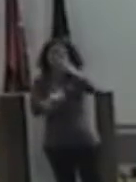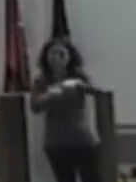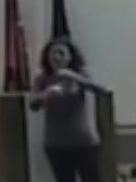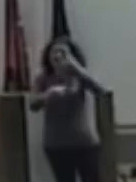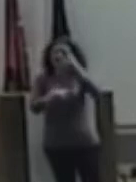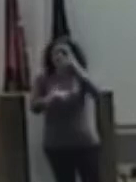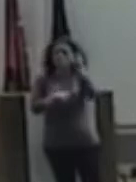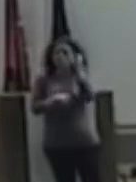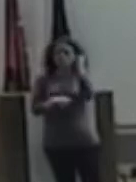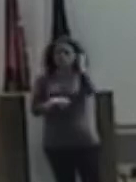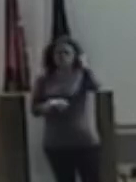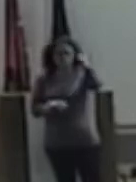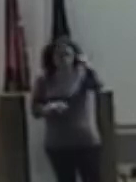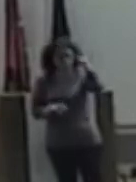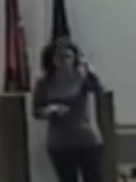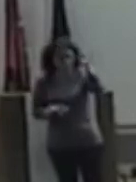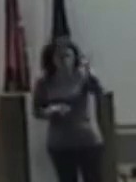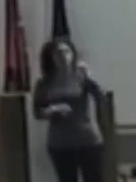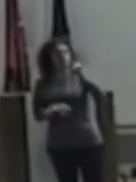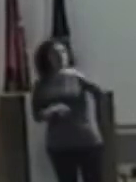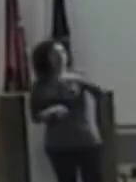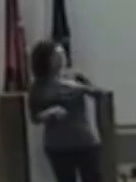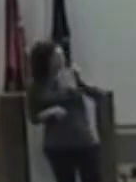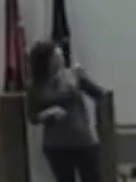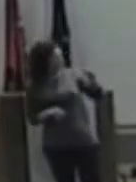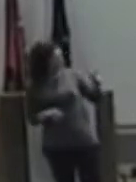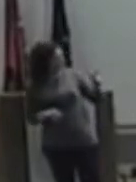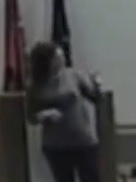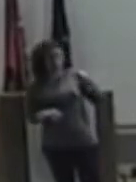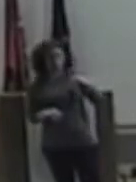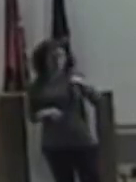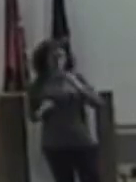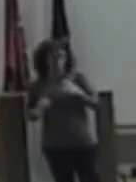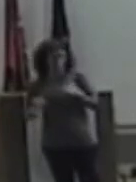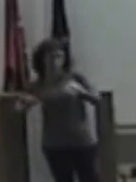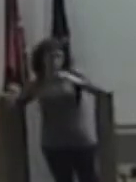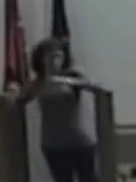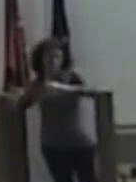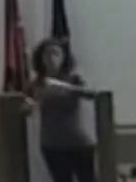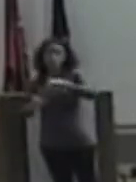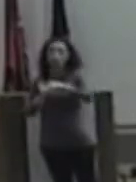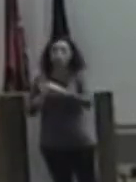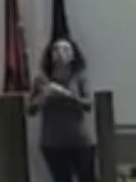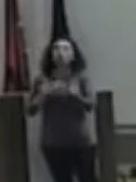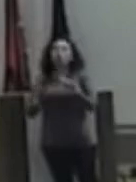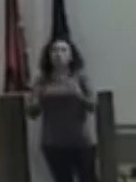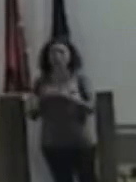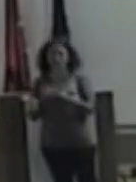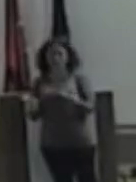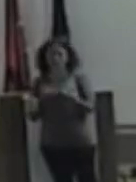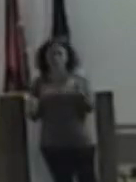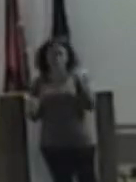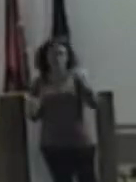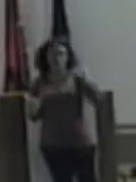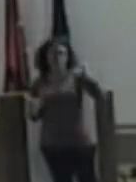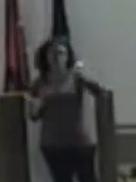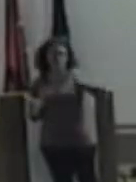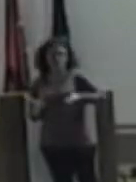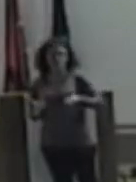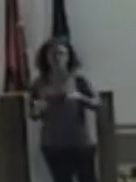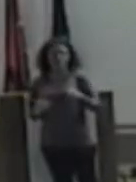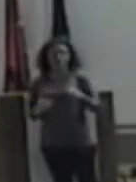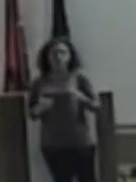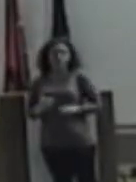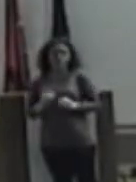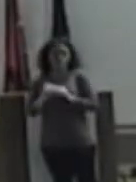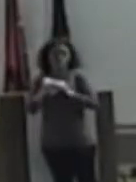mañana, que podemos ver. Aquí sería lo mismo en el caso contrario. La solución tradicional cuando tengo una insulina de acción prolongada